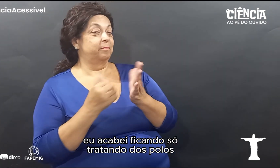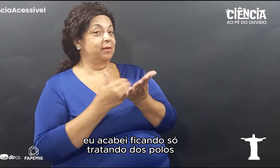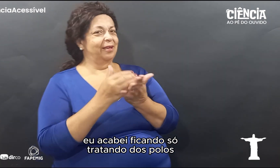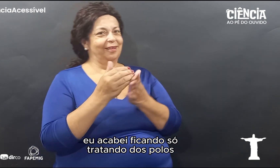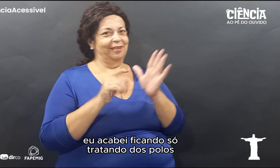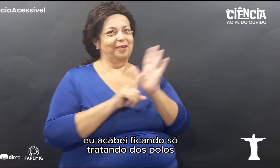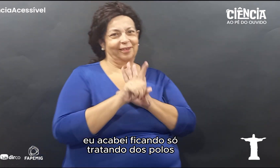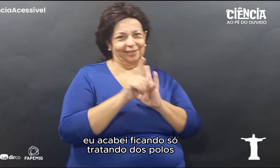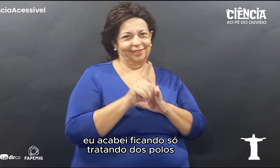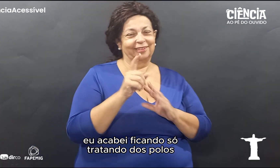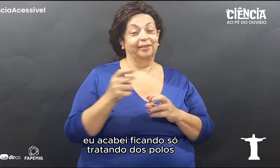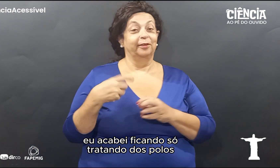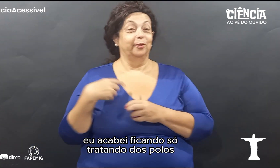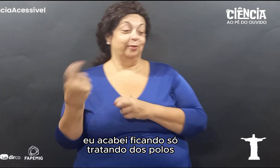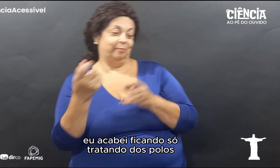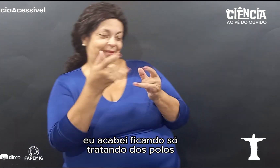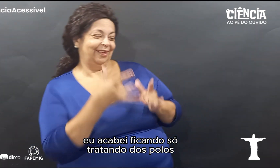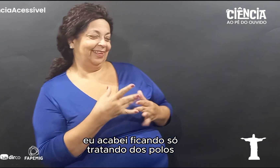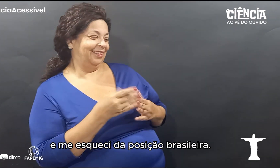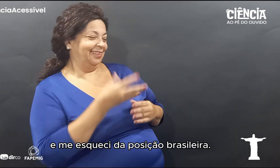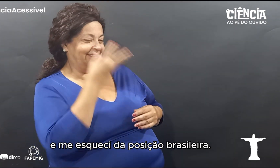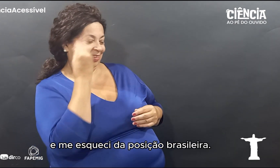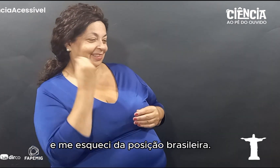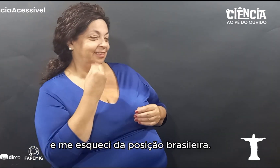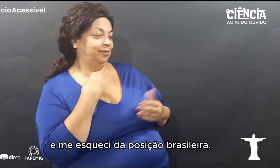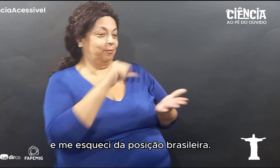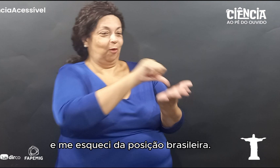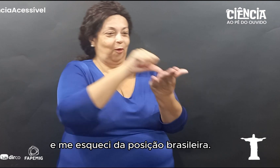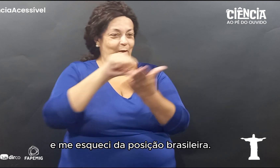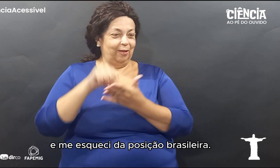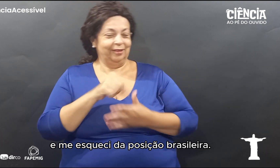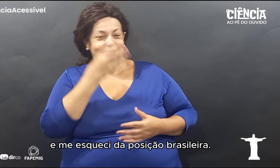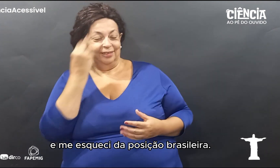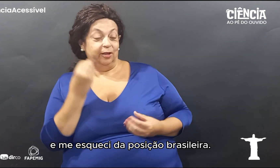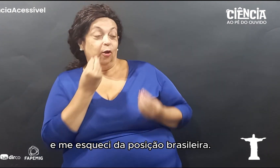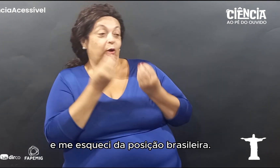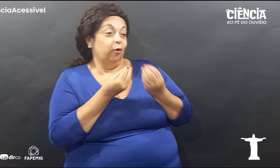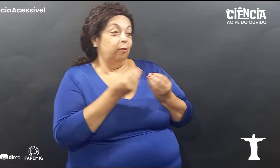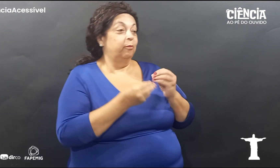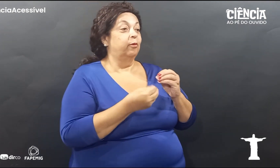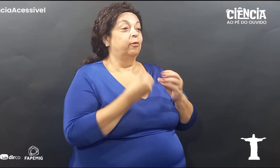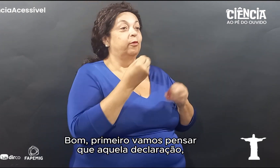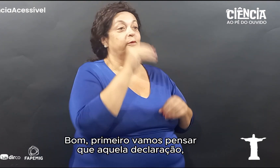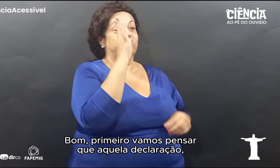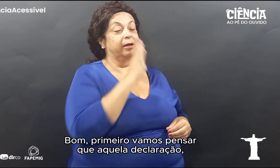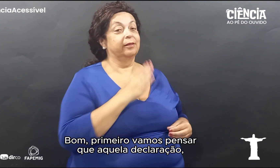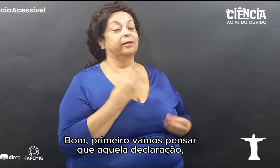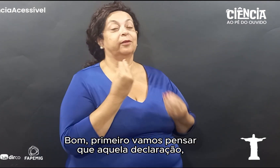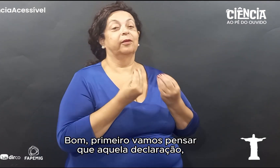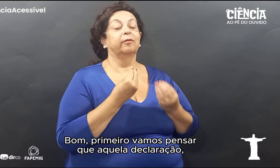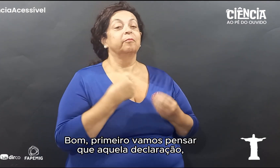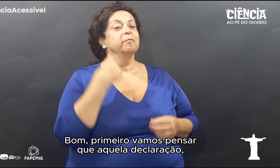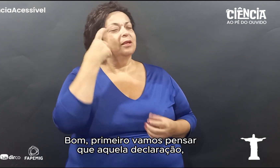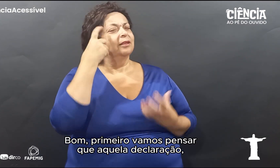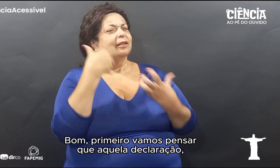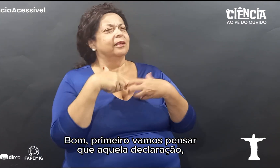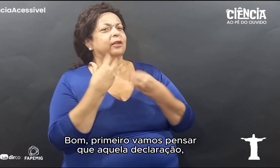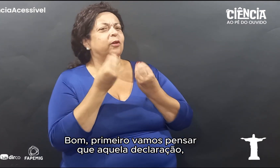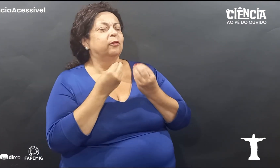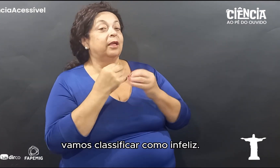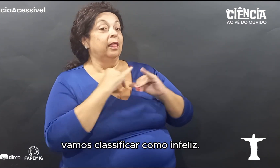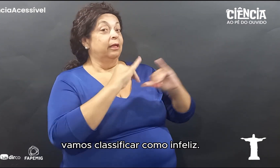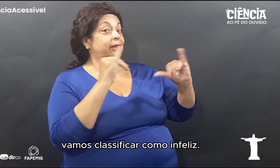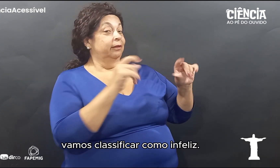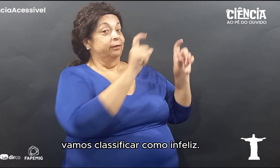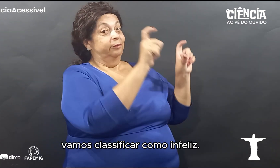esse. Eu acabei ficando só tratando dos polos e esqueci-me da posição brasileira. Bom, primeiro vamos pensar que aquela